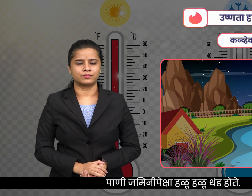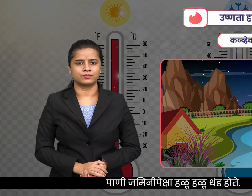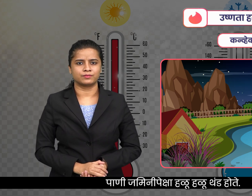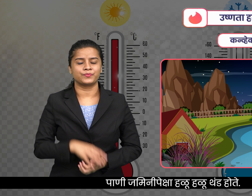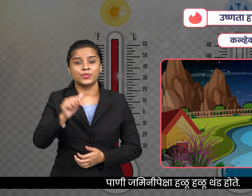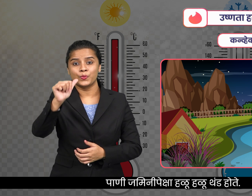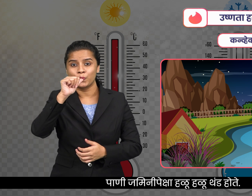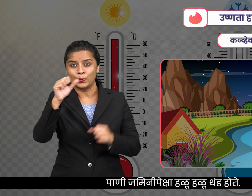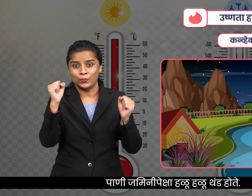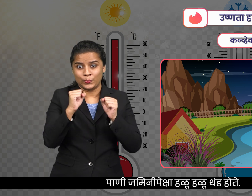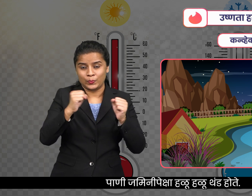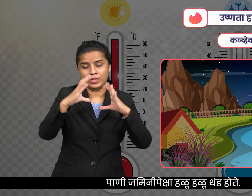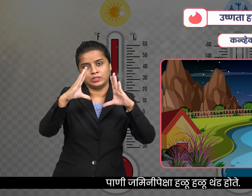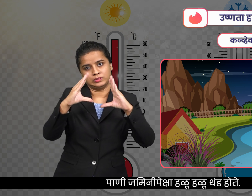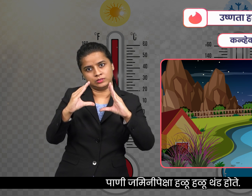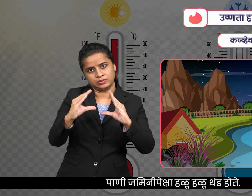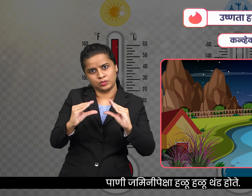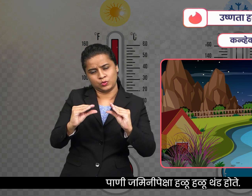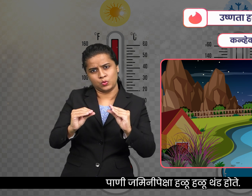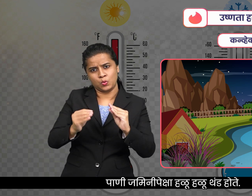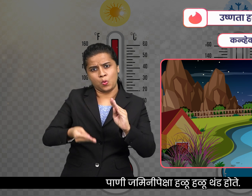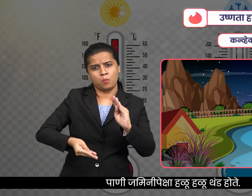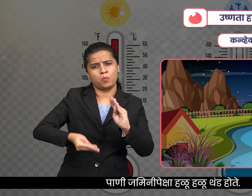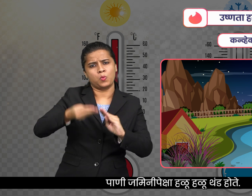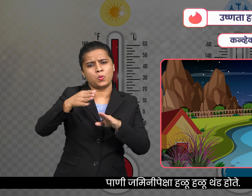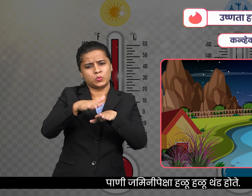पाणी जमिनीपेक्षा हळूहळू थंड होते.